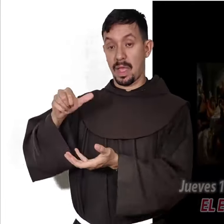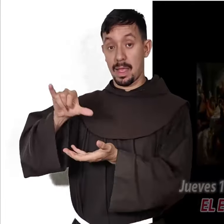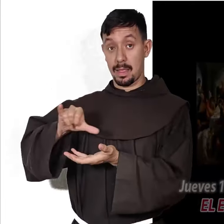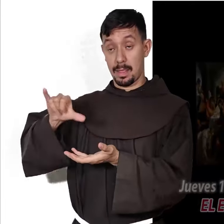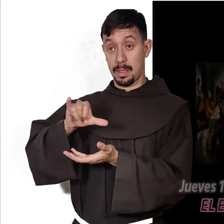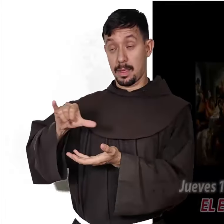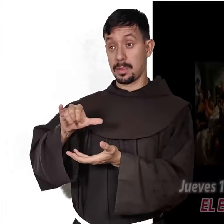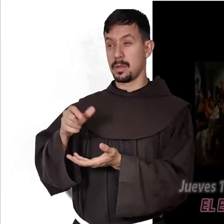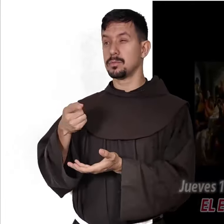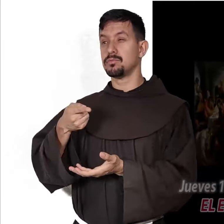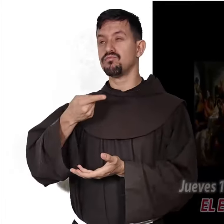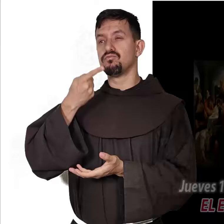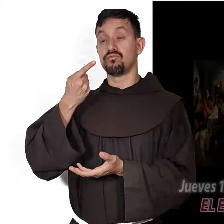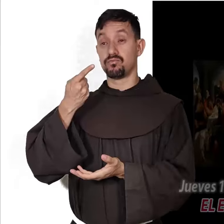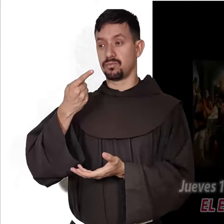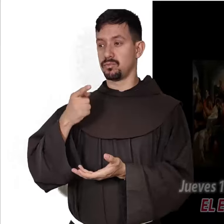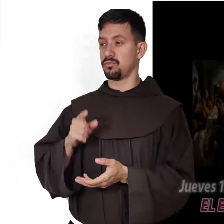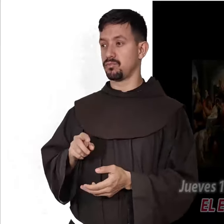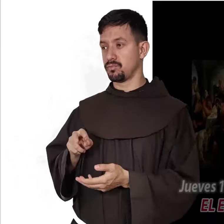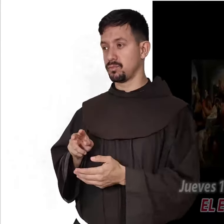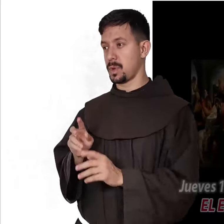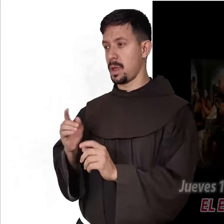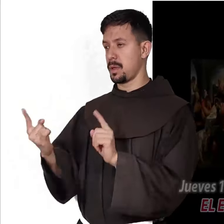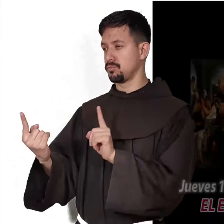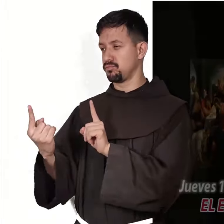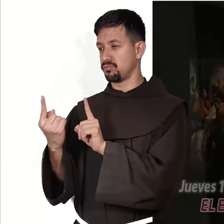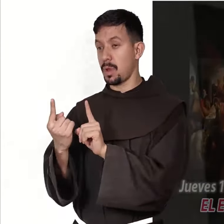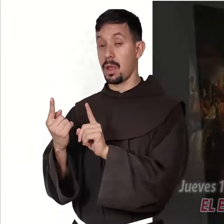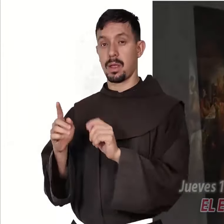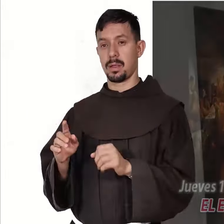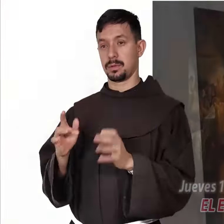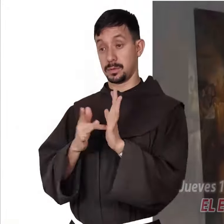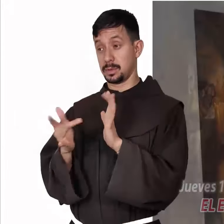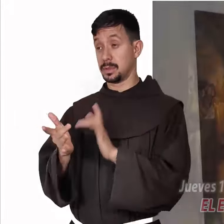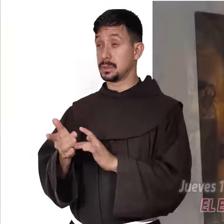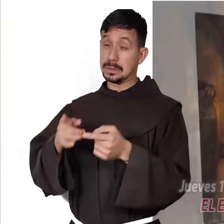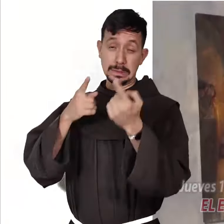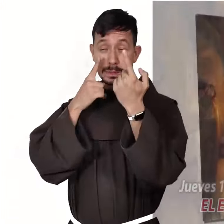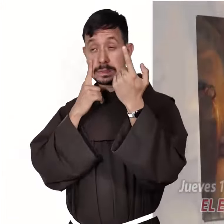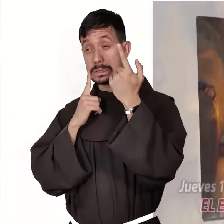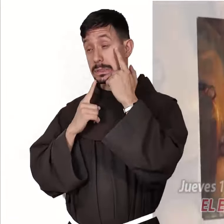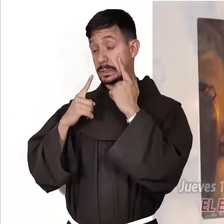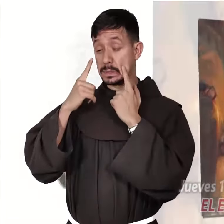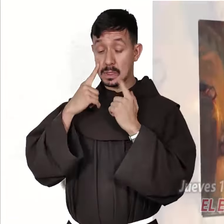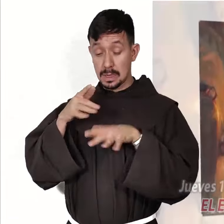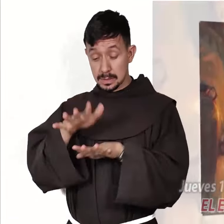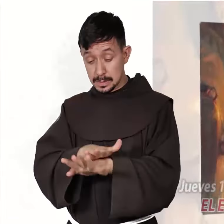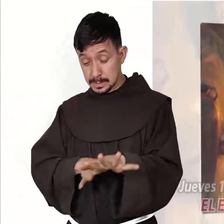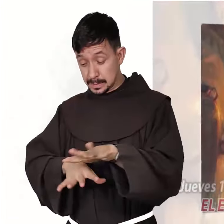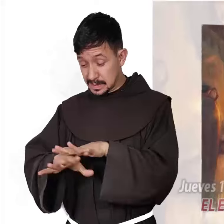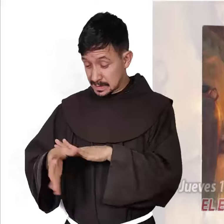fariseo, tomó consigo un frasco de alabastro con perfume, fue y se puso detrás de Jesús y comenzó a